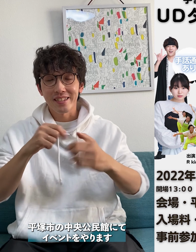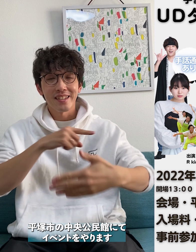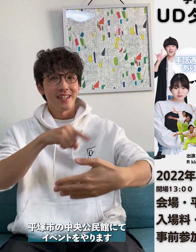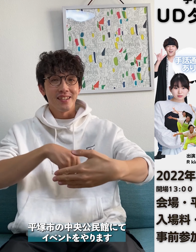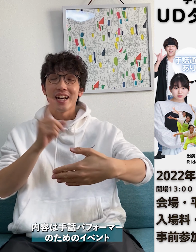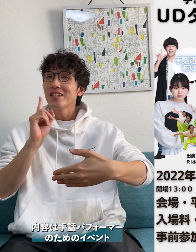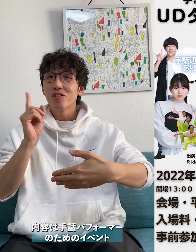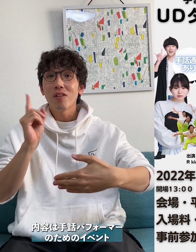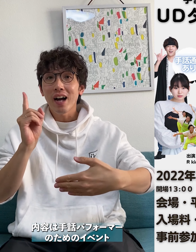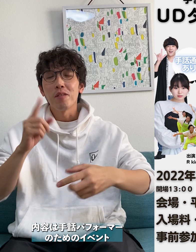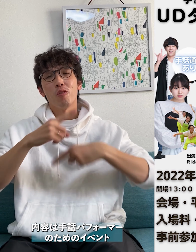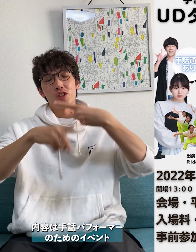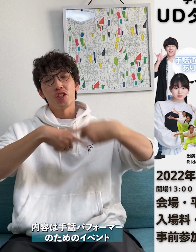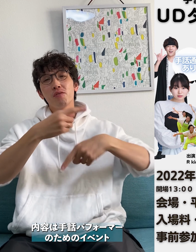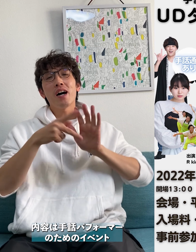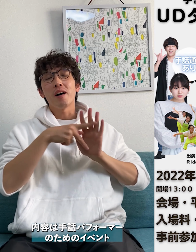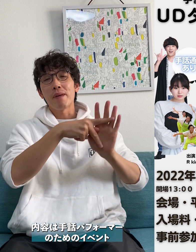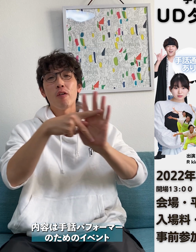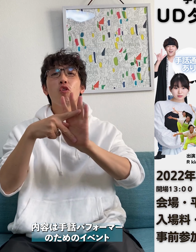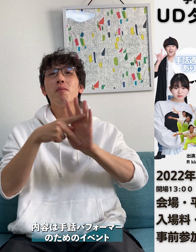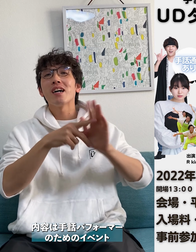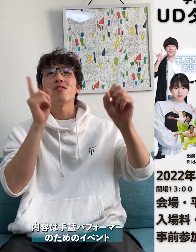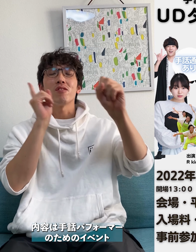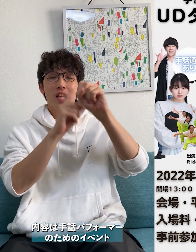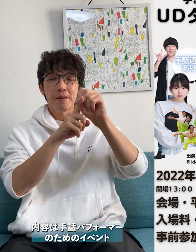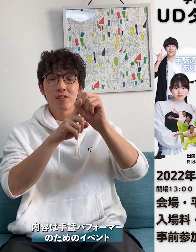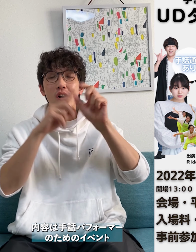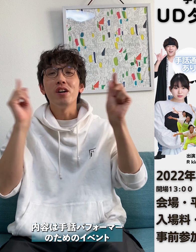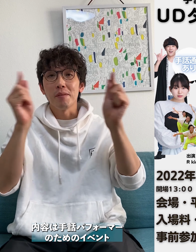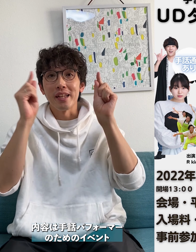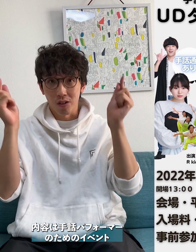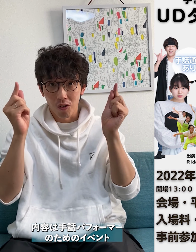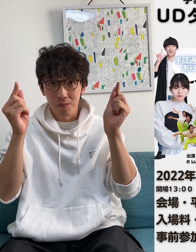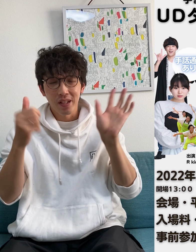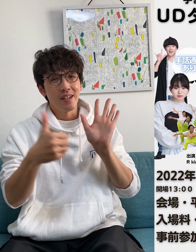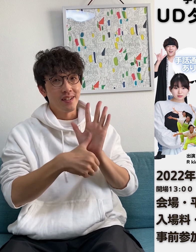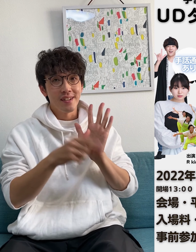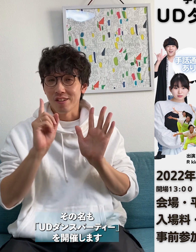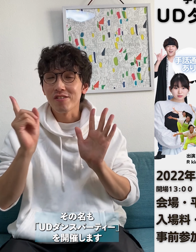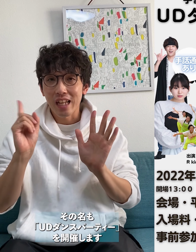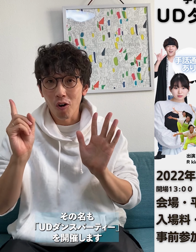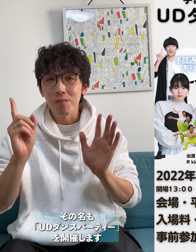内容は手話パフォーマーのためのイベント平塚市の中央公民館にてイベントをやります内容は手話パフォーマーのためのイベント